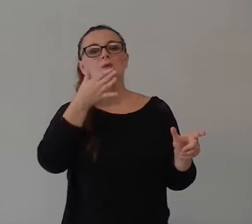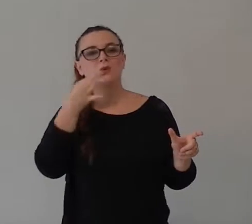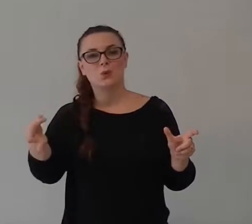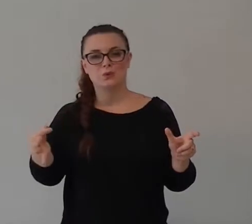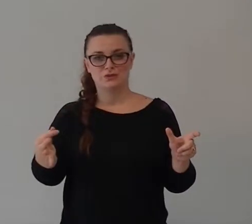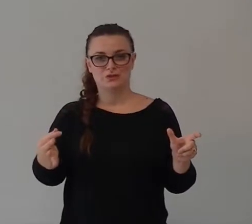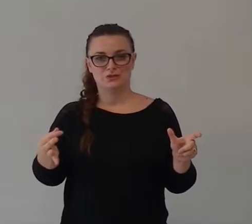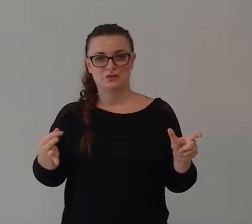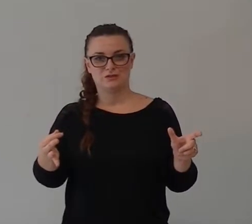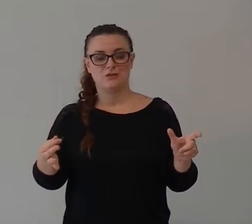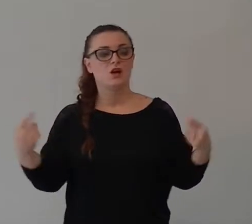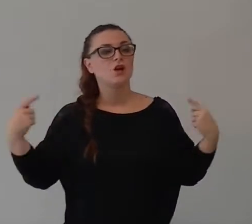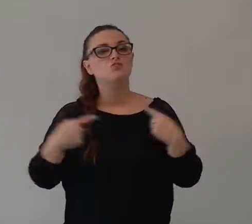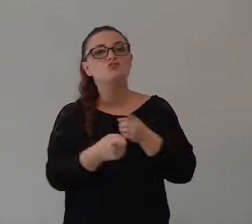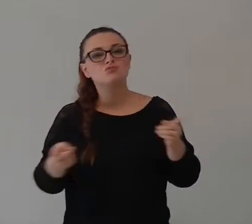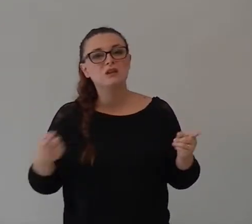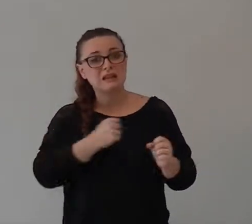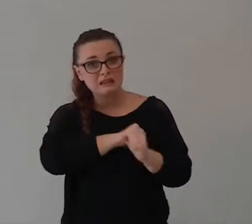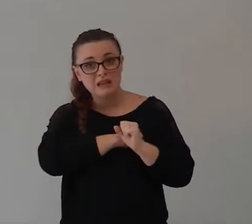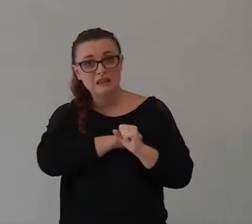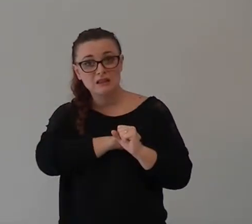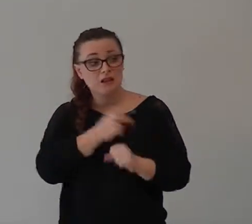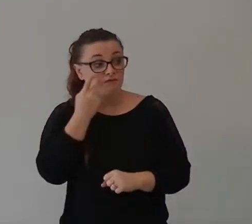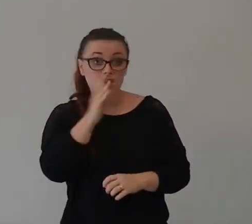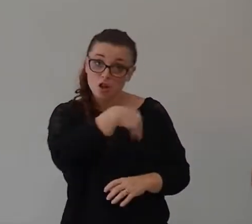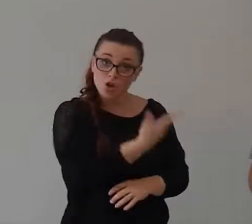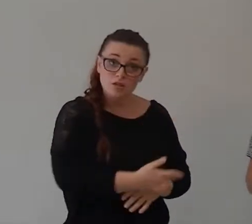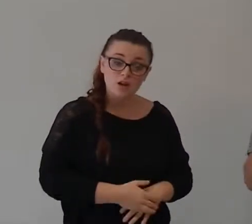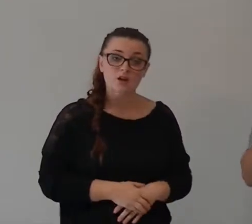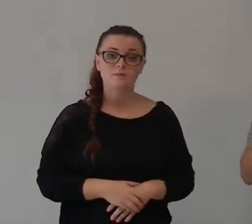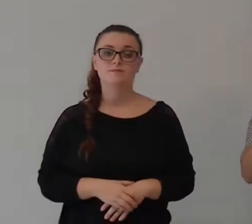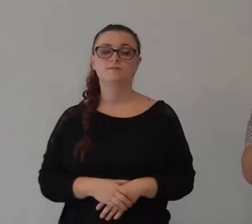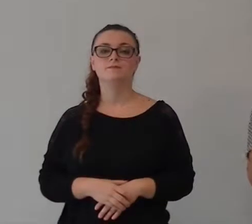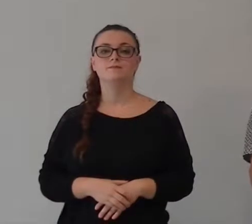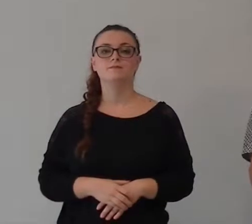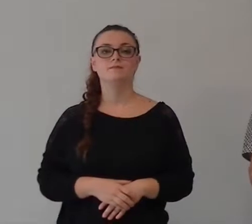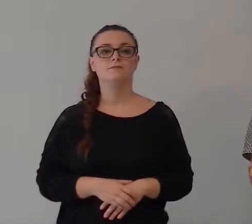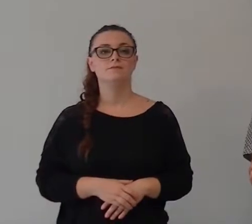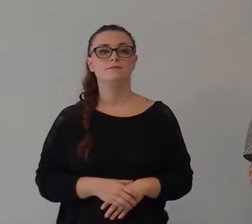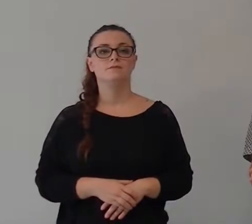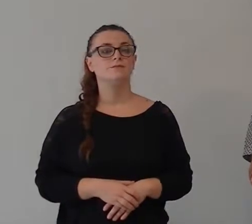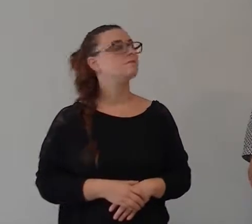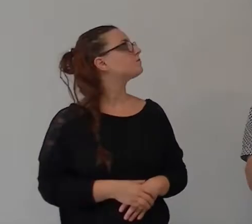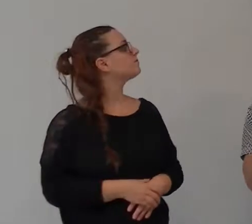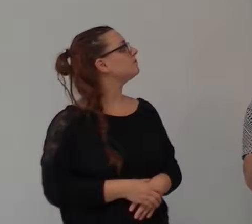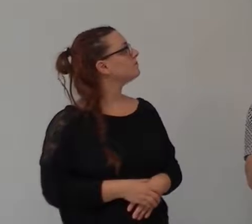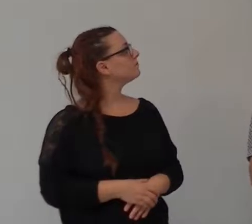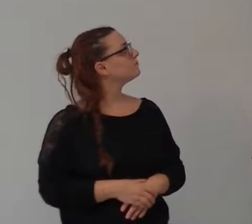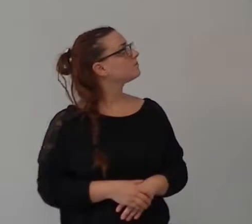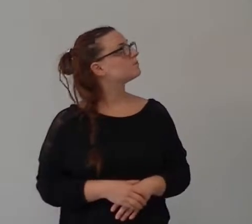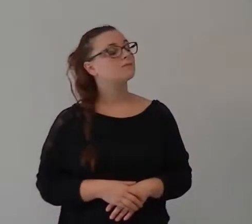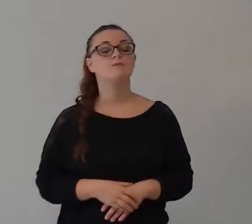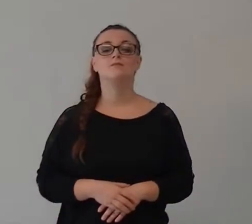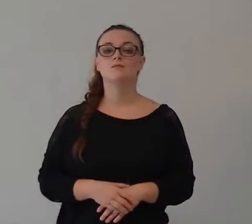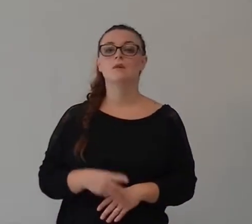occhi. Paolo in Romani 12:2 dice che non dobbiamo conformarci a questo lato, ma dobbiamo